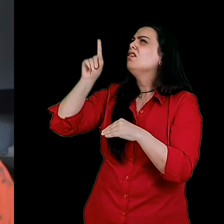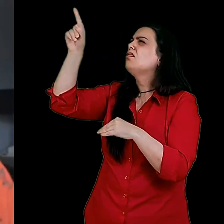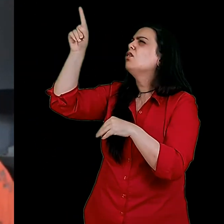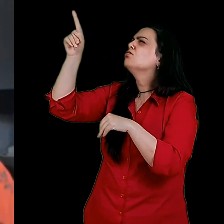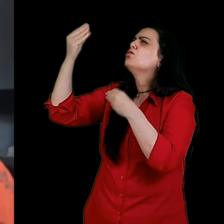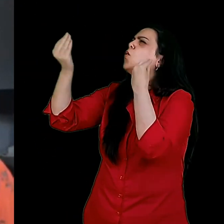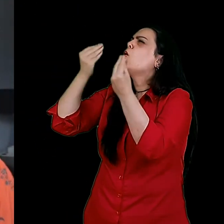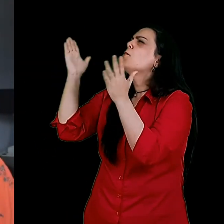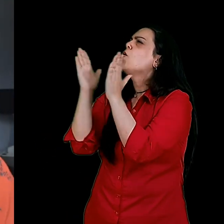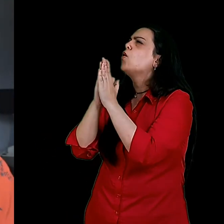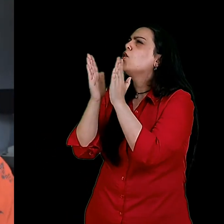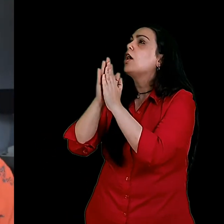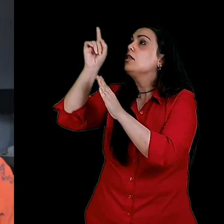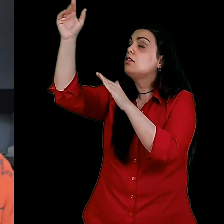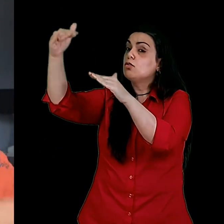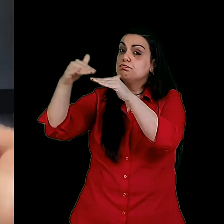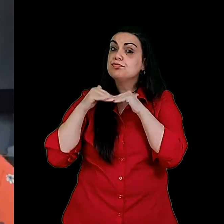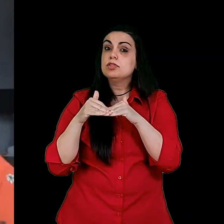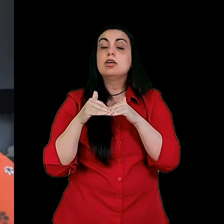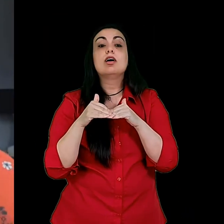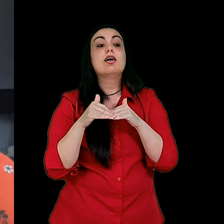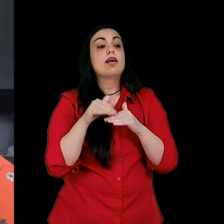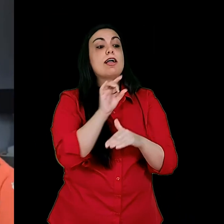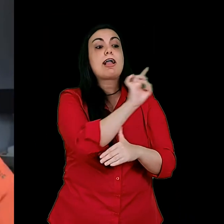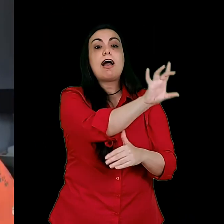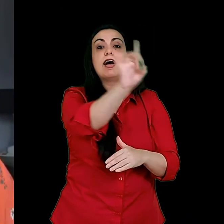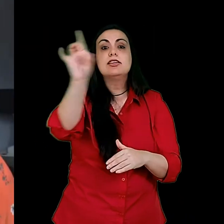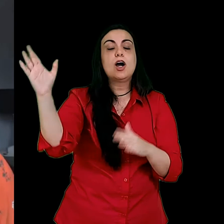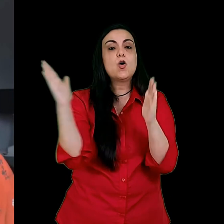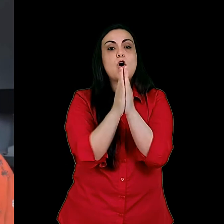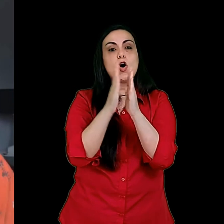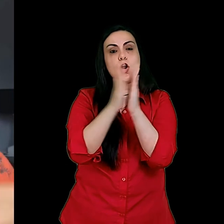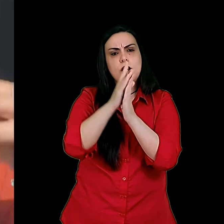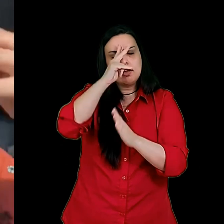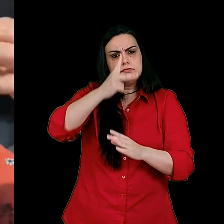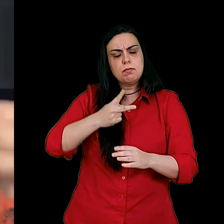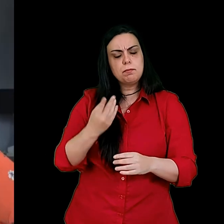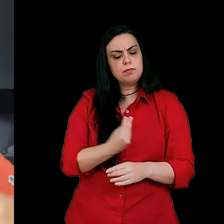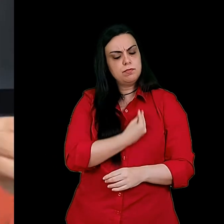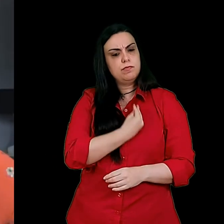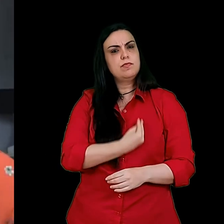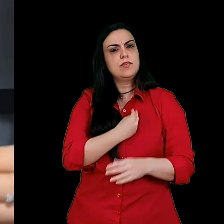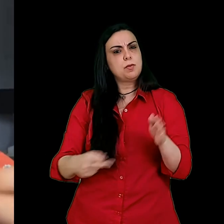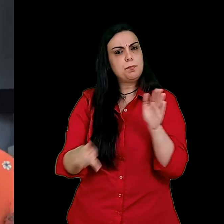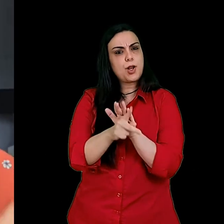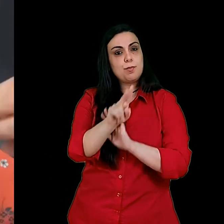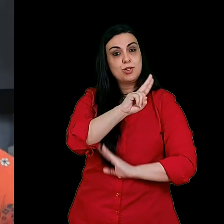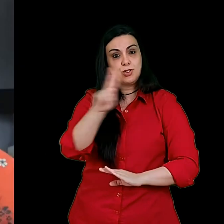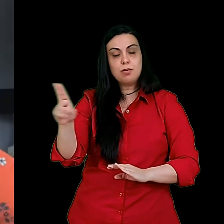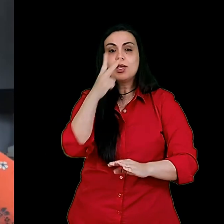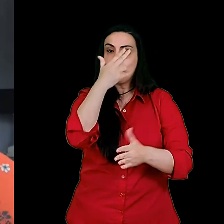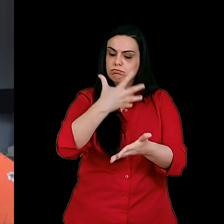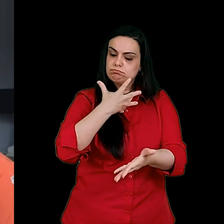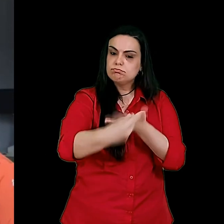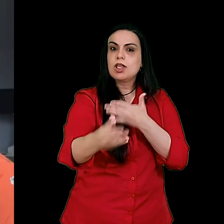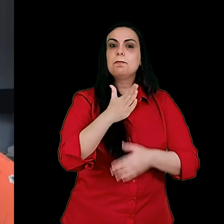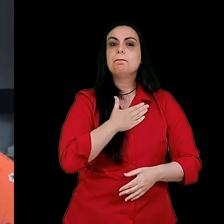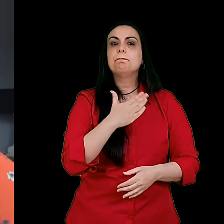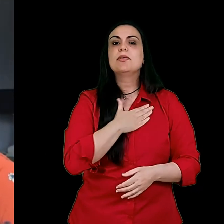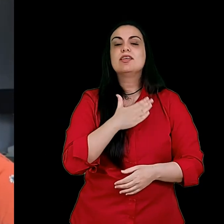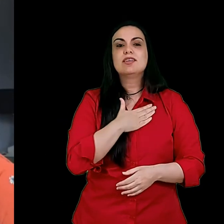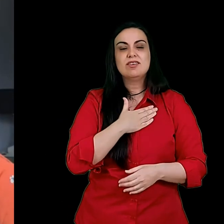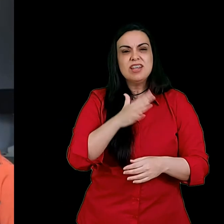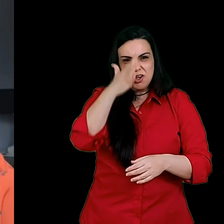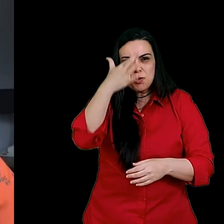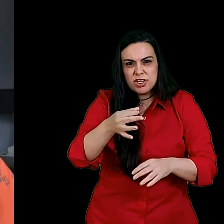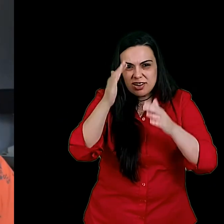E Ele disse, você vai orar por você. E cada um vai orar por si, repetindo as mesmas palavras que você reproduzir na sua oração. Deu